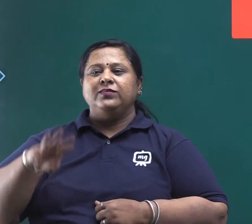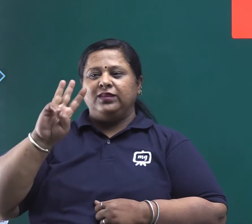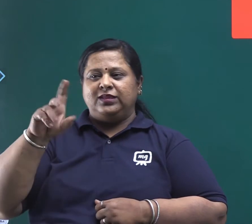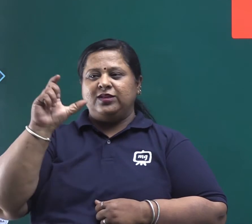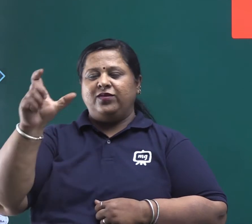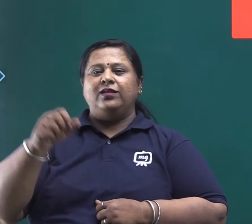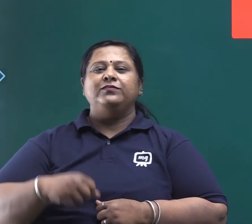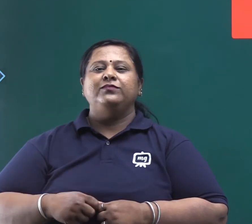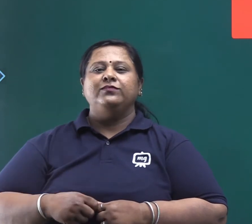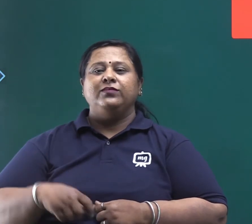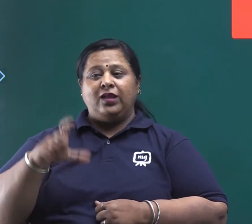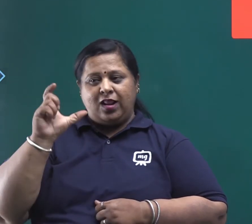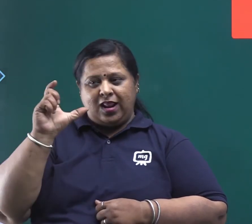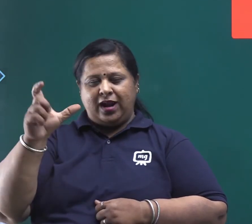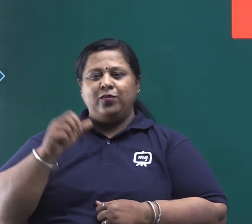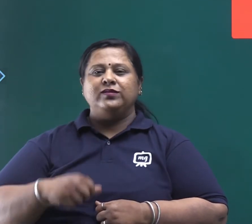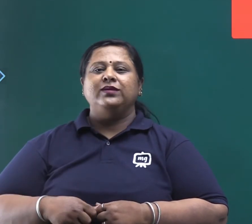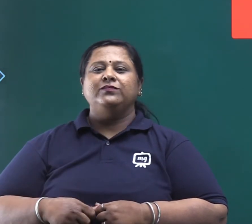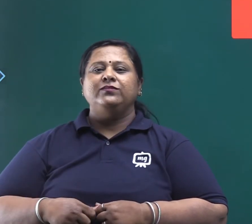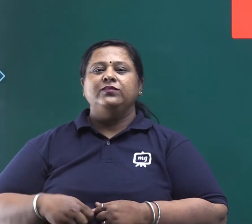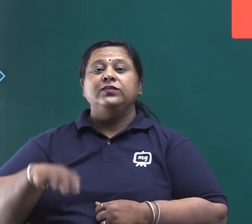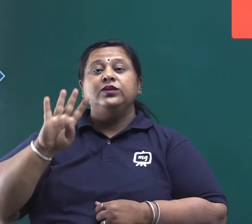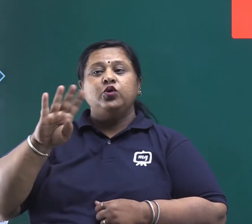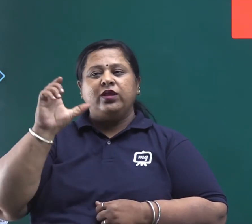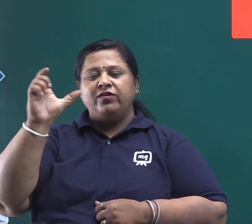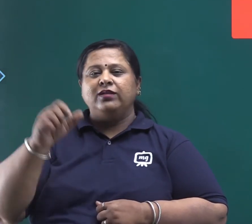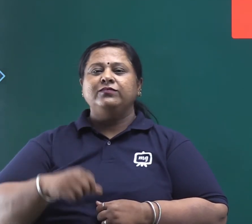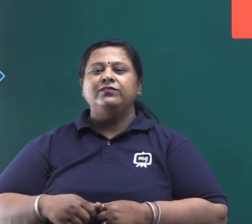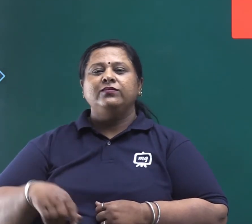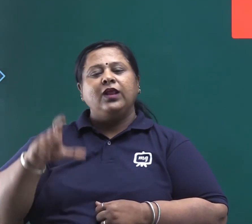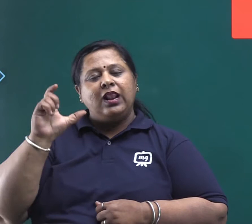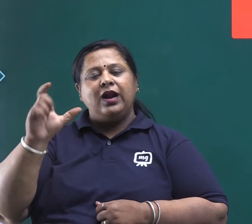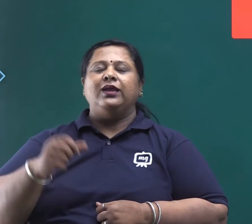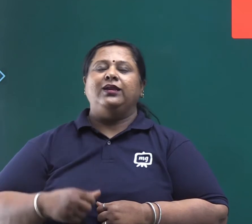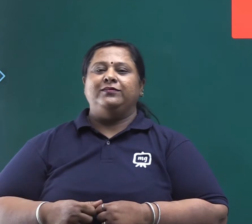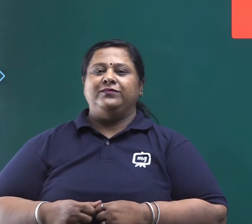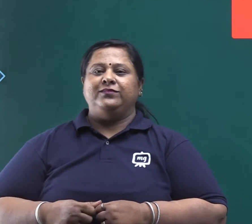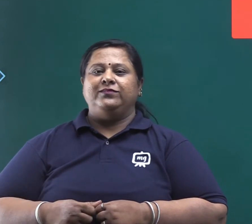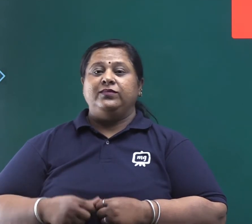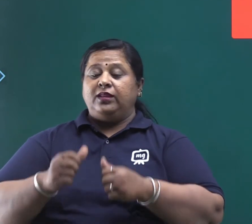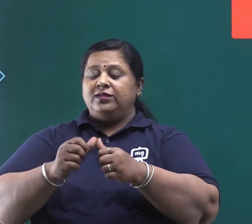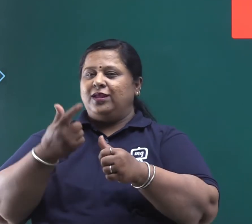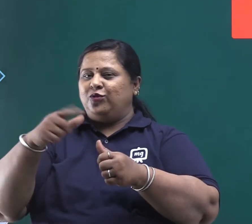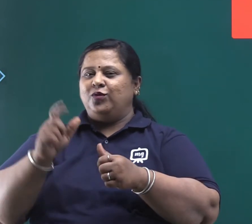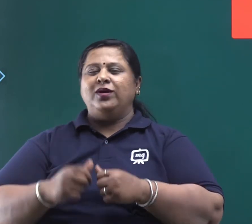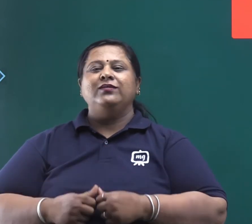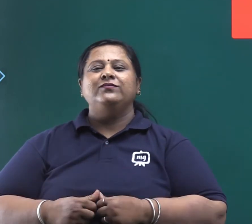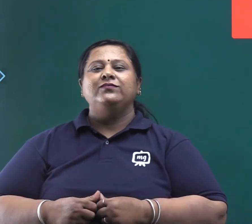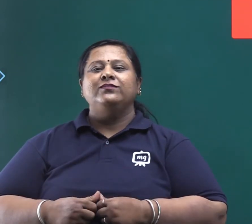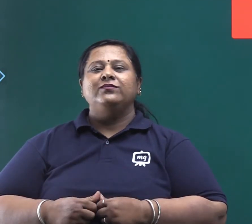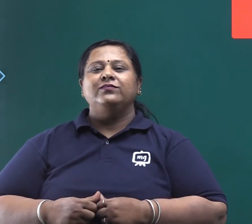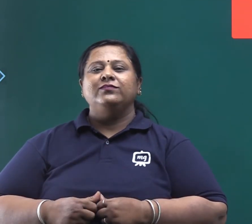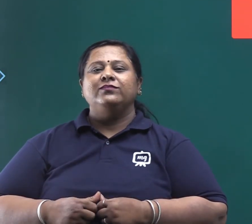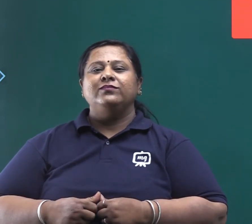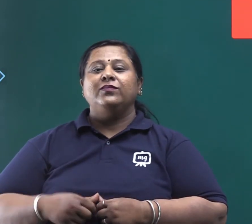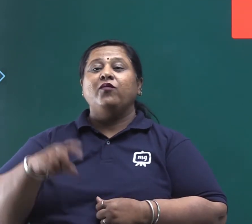तीसरा विकल्प लेटर बॉक्स ने, या चौथा विकल्प लड़की ने। सही उत्तर होगा